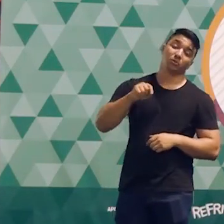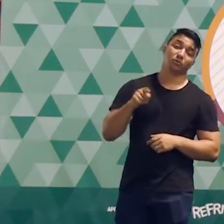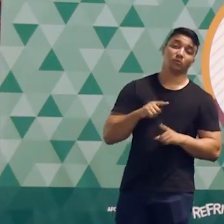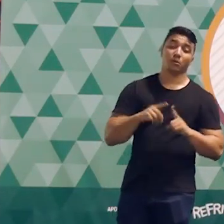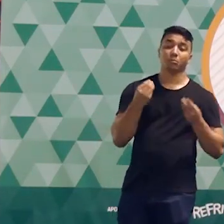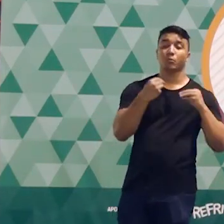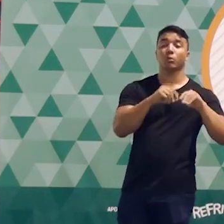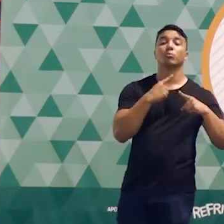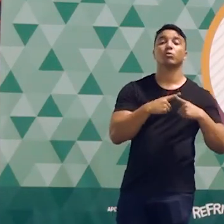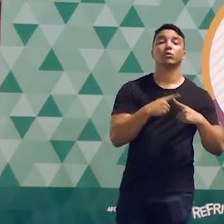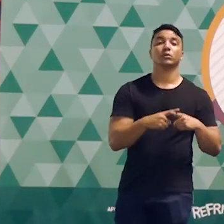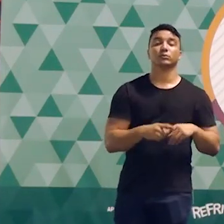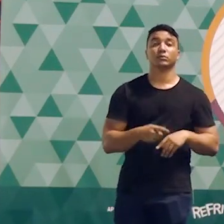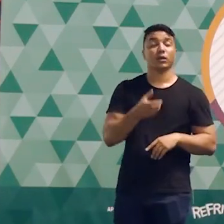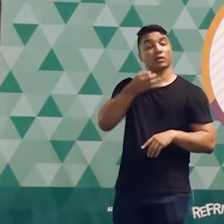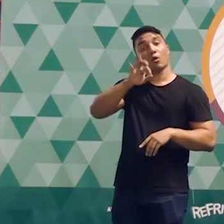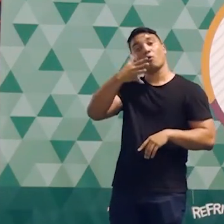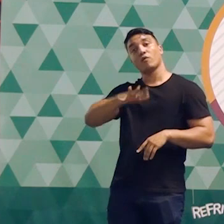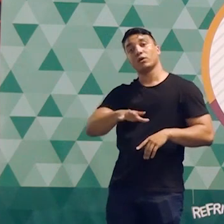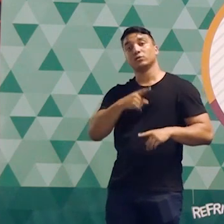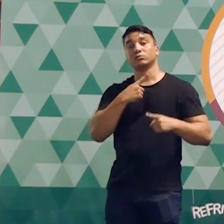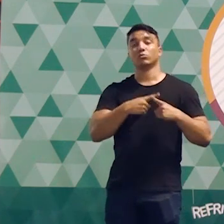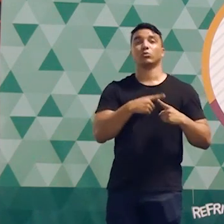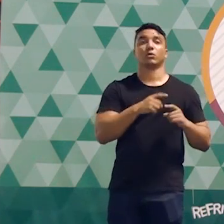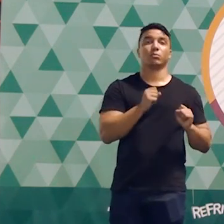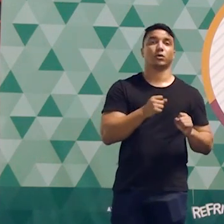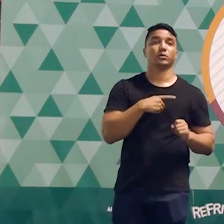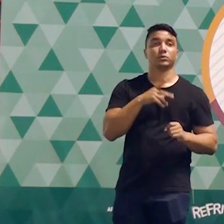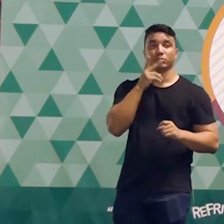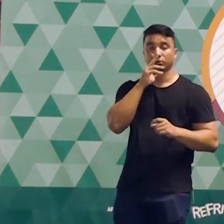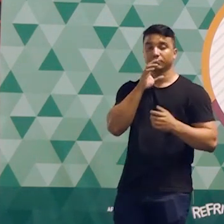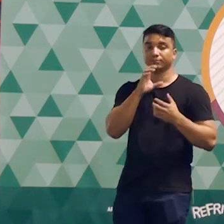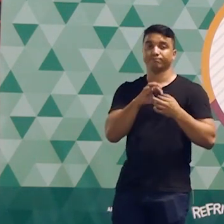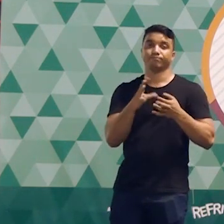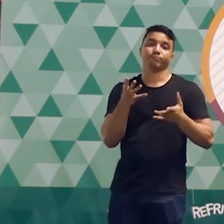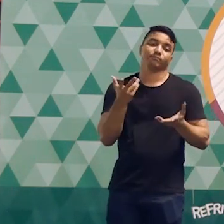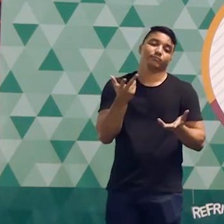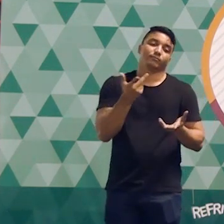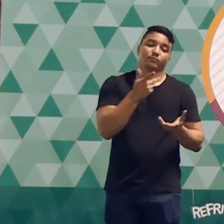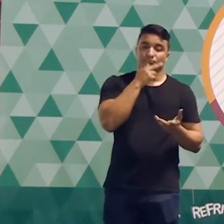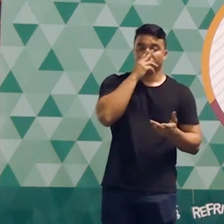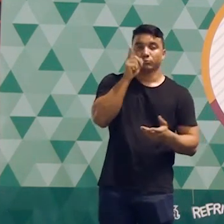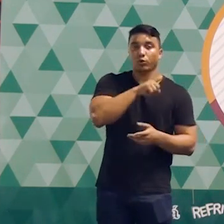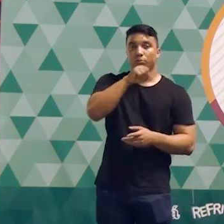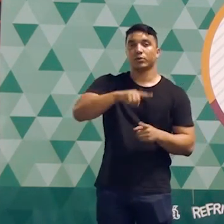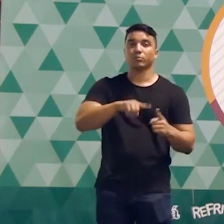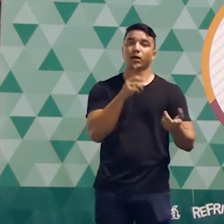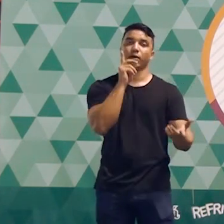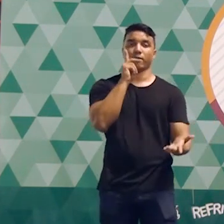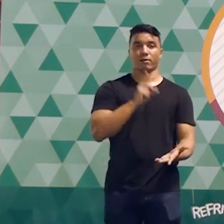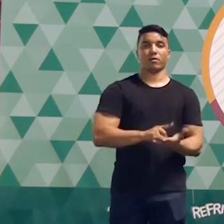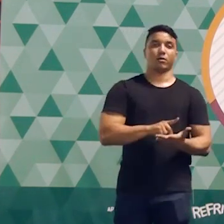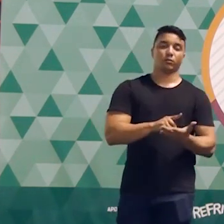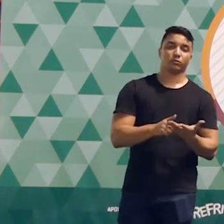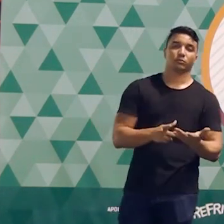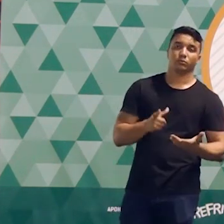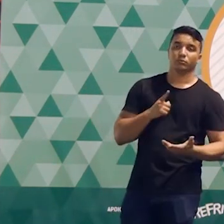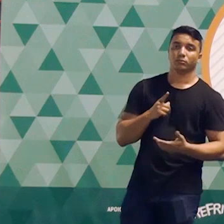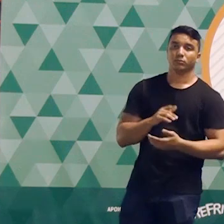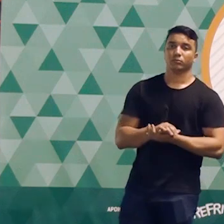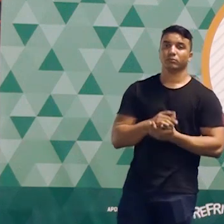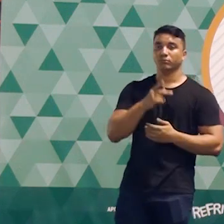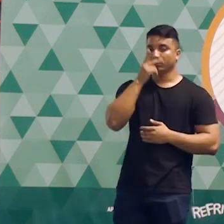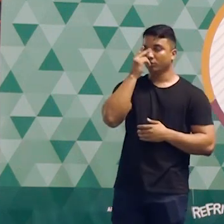por que bota? Talvez porque pode ser ilegal, mas é real, né? A gente sabe que existe, infelizmente, crianças